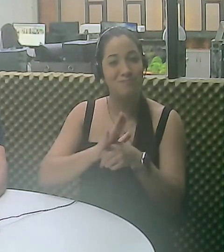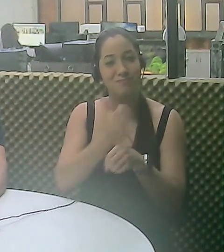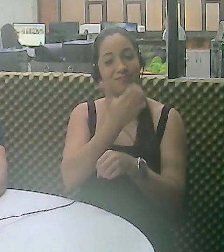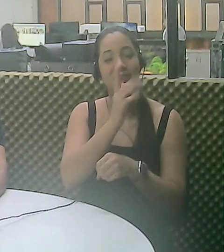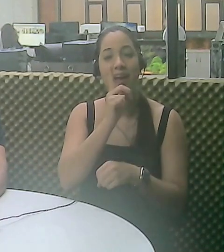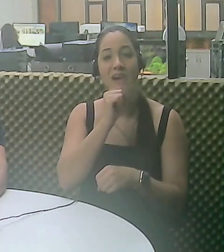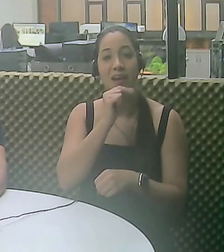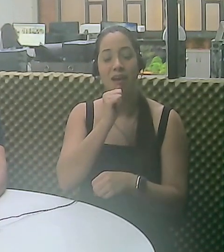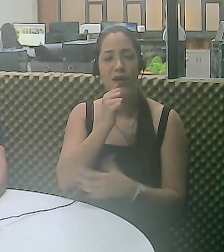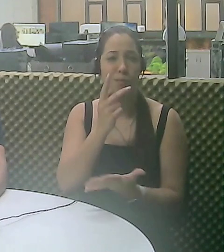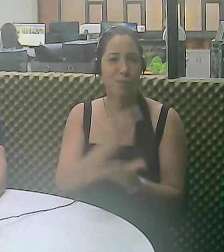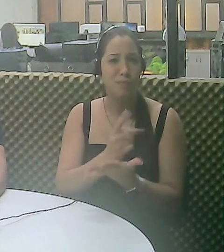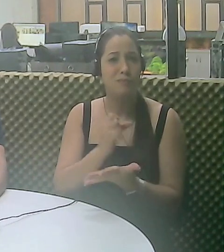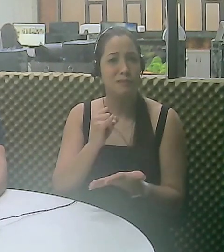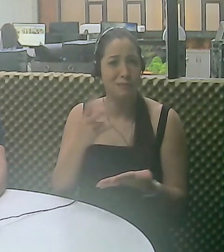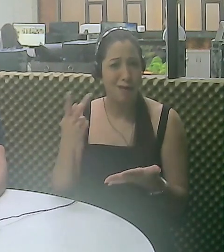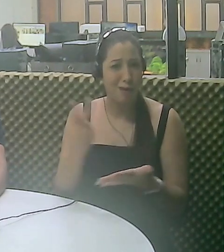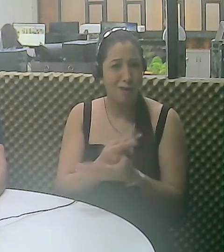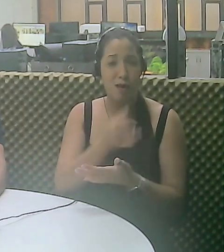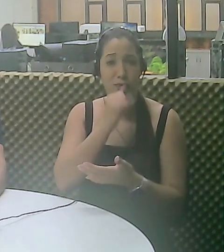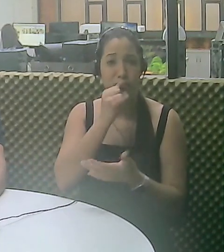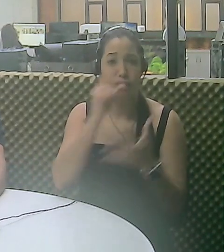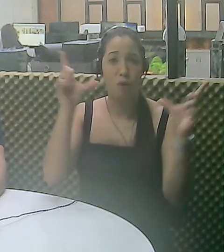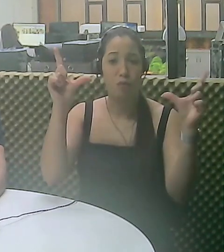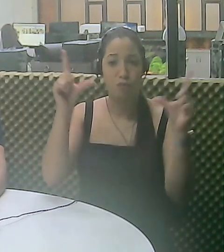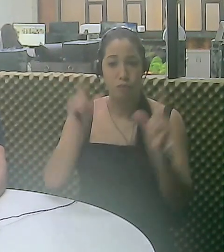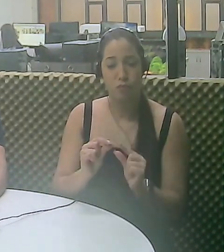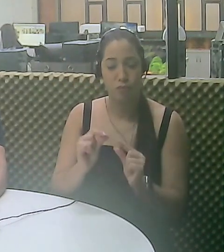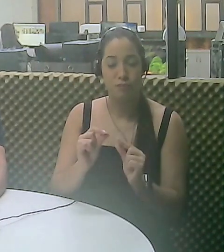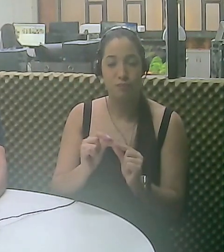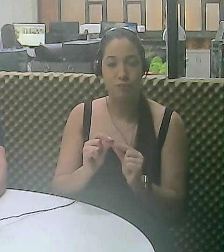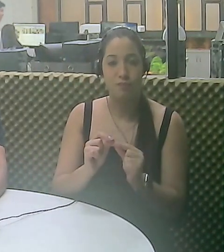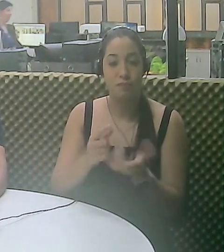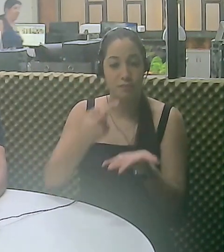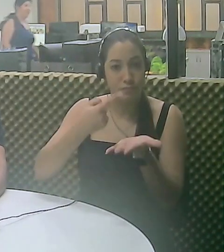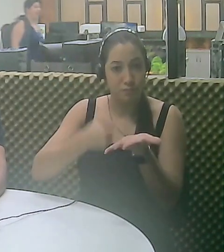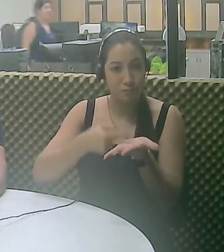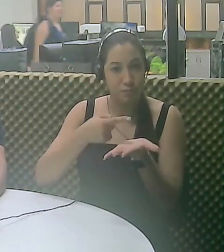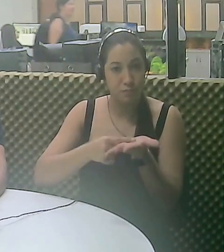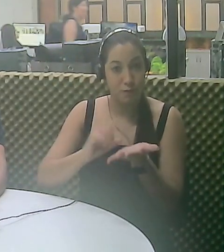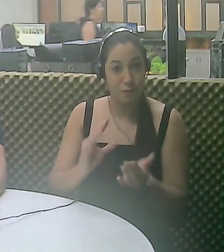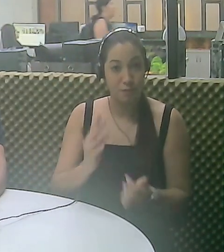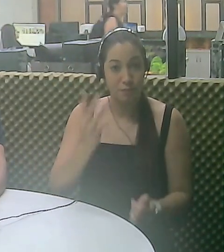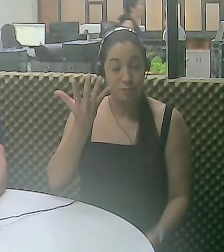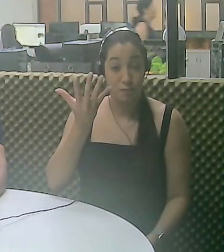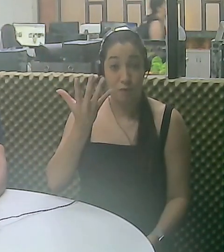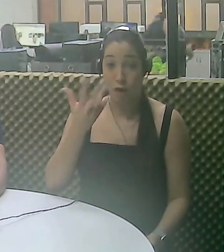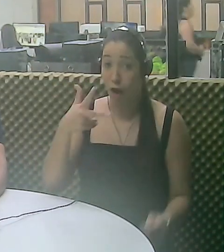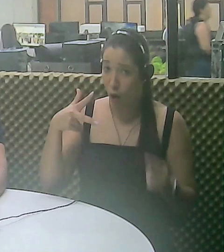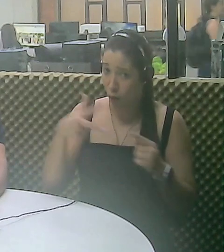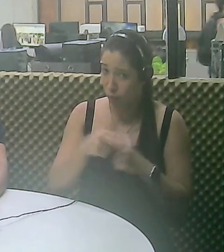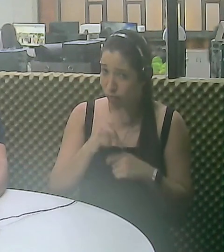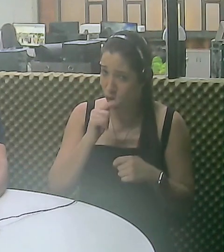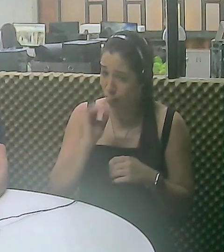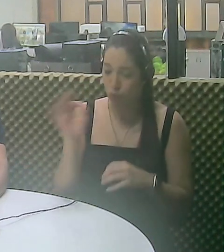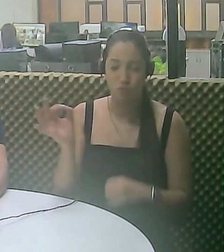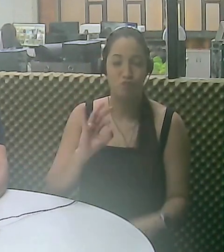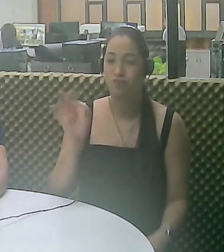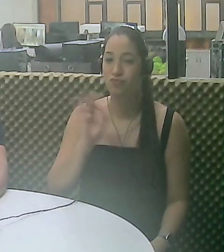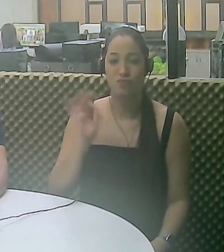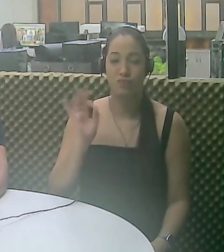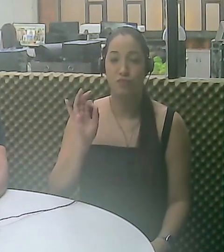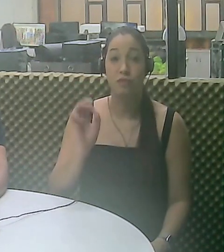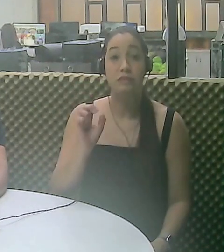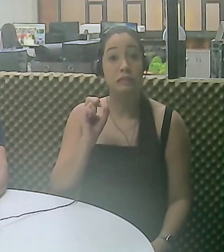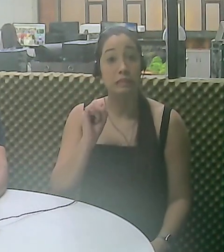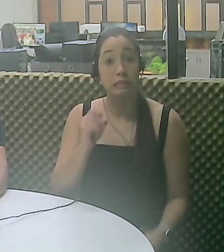de água, mesmo em caso de queda de energia. O serviço foi programado para ser realizado sem interromper o abastecimento.